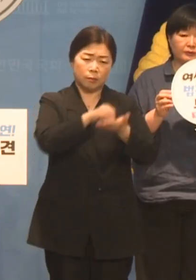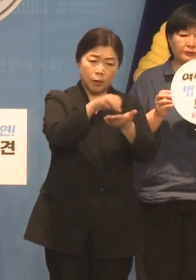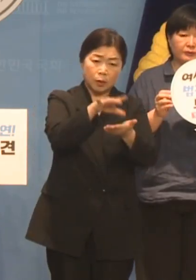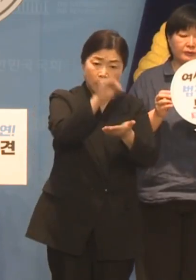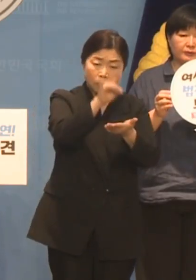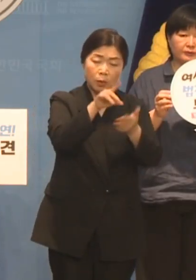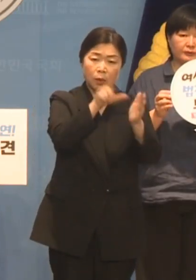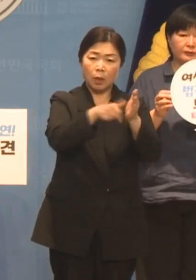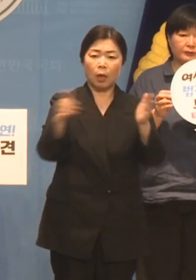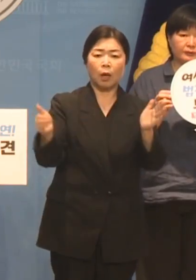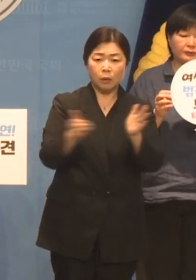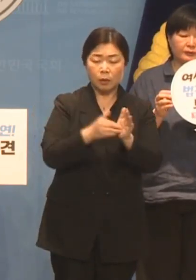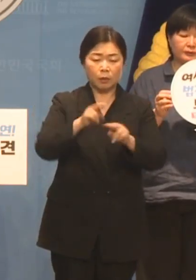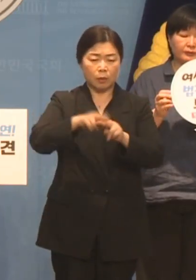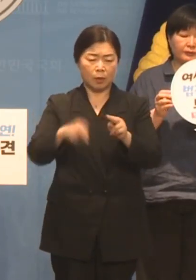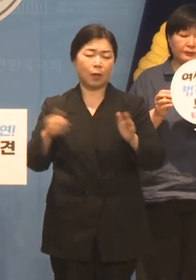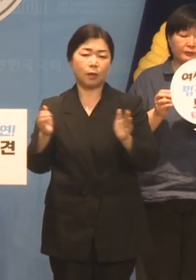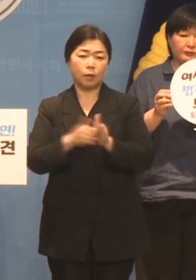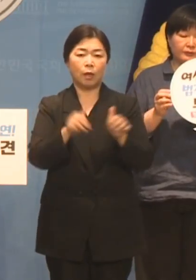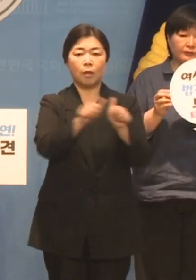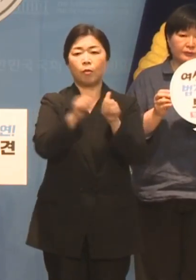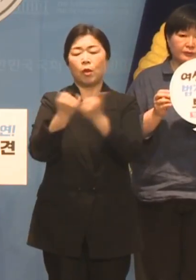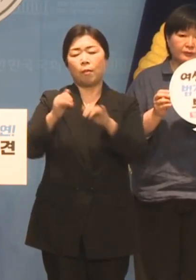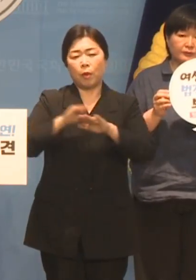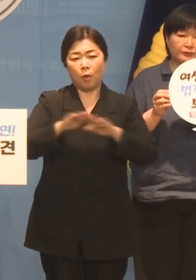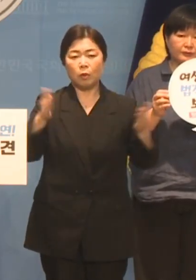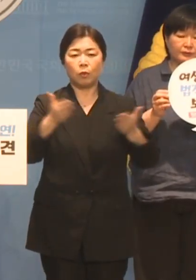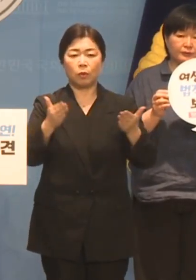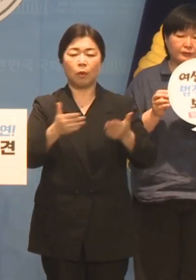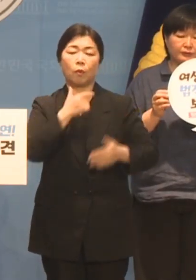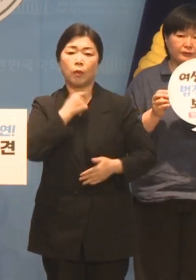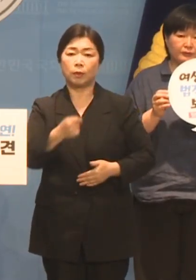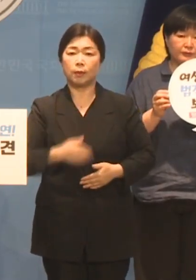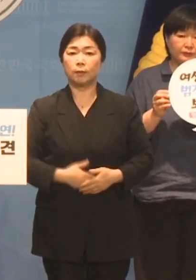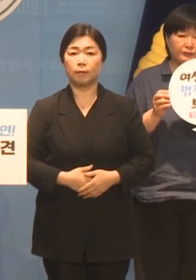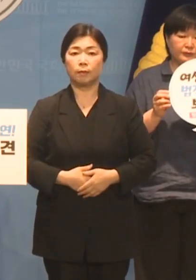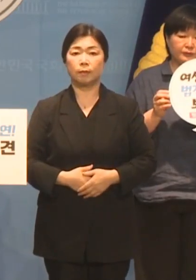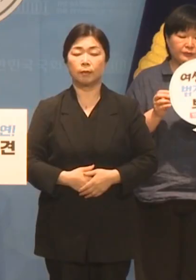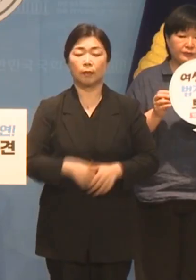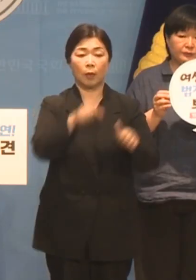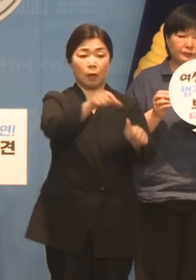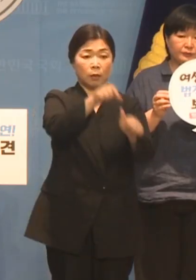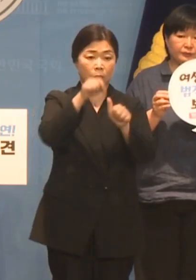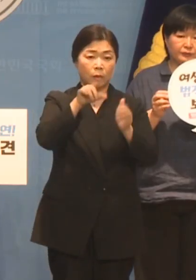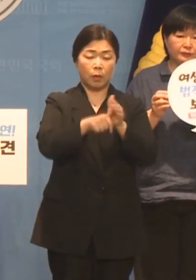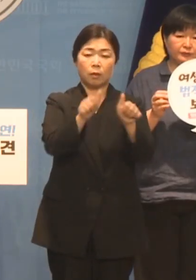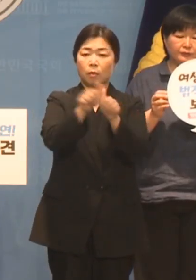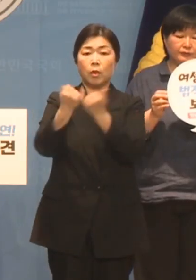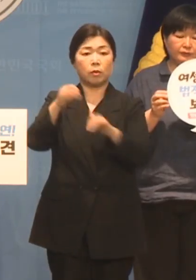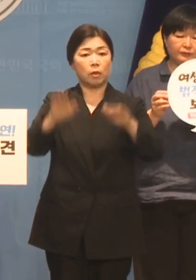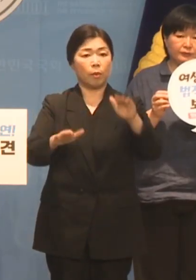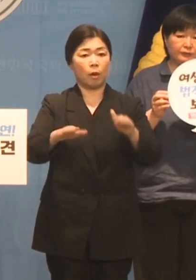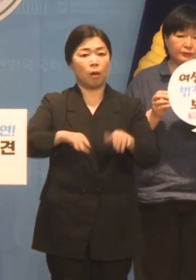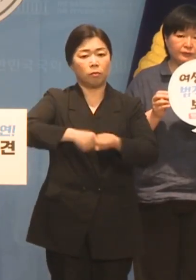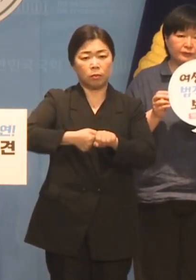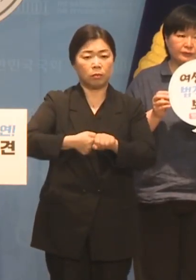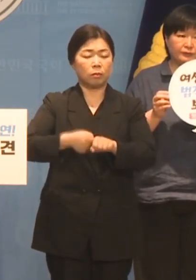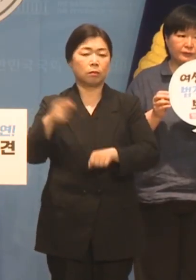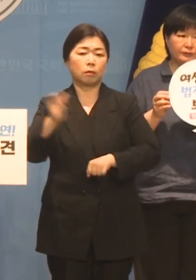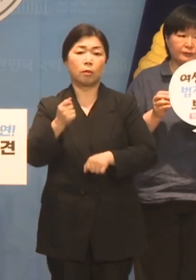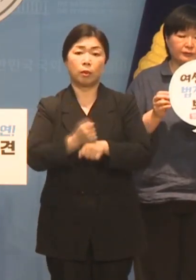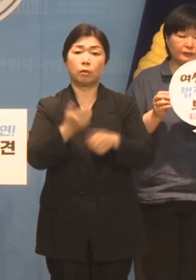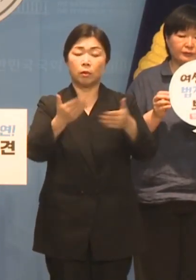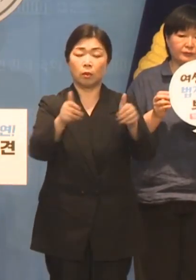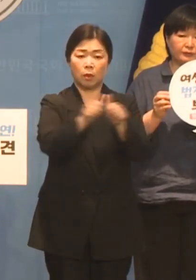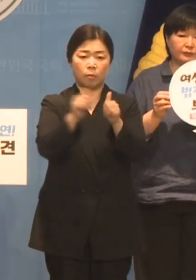직장에서 퇴직까지 성평등 노동을 실현하겠습니다. 채용 과정에서 성차별에 대한 처벌 규정 강화로